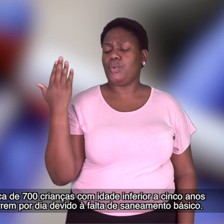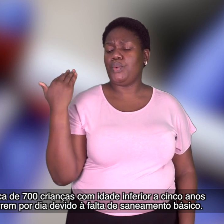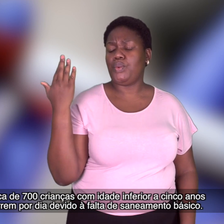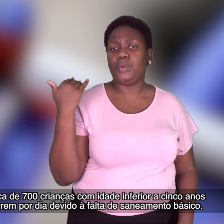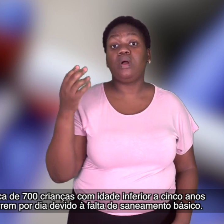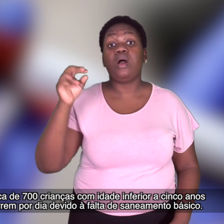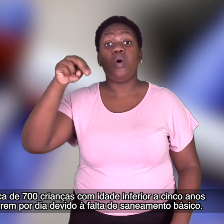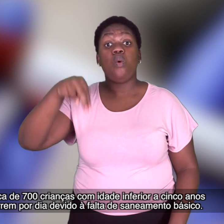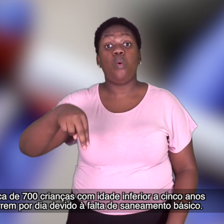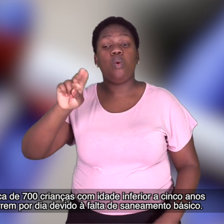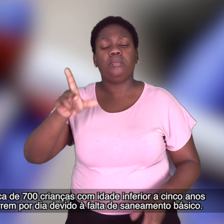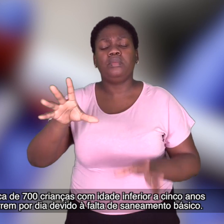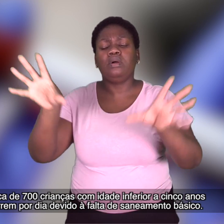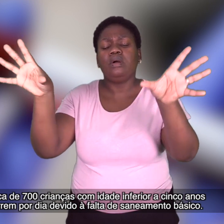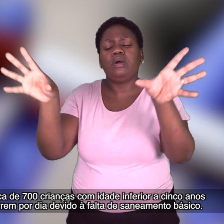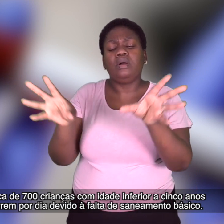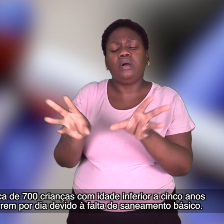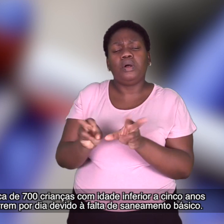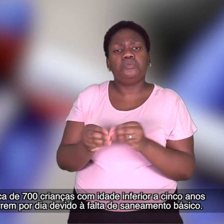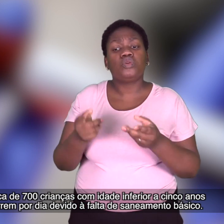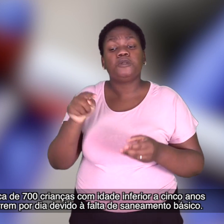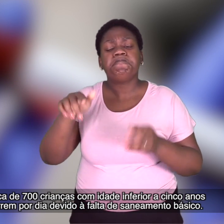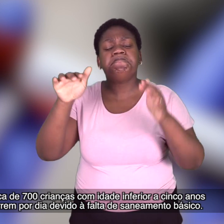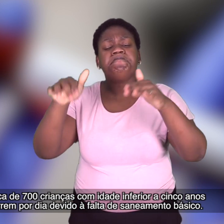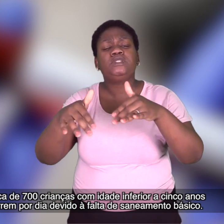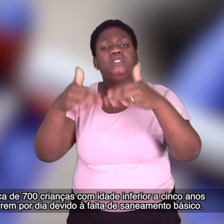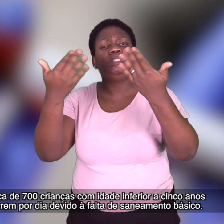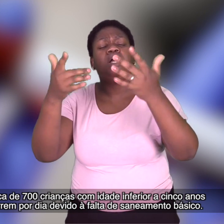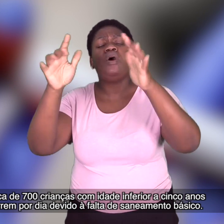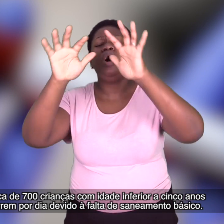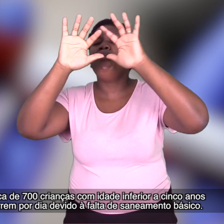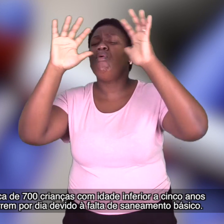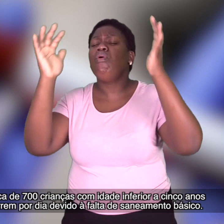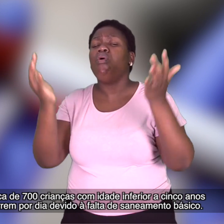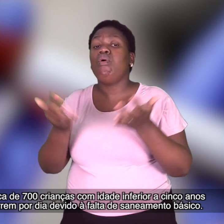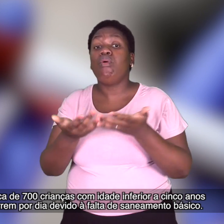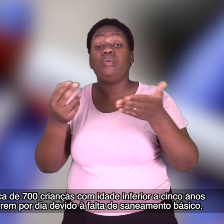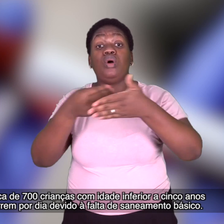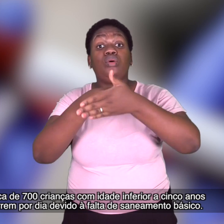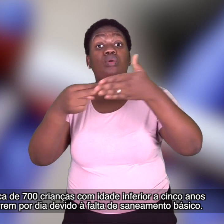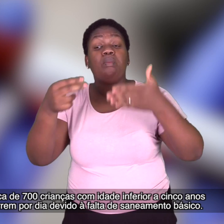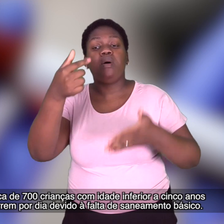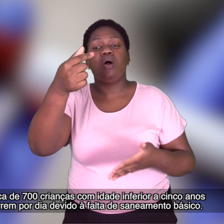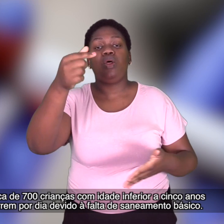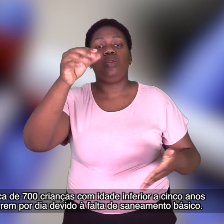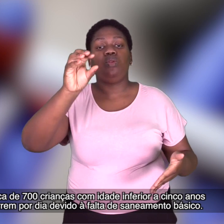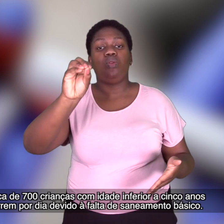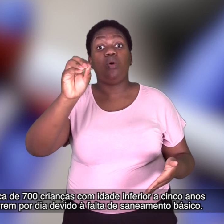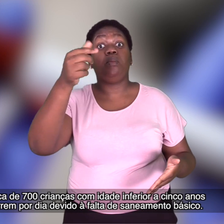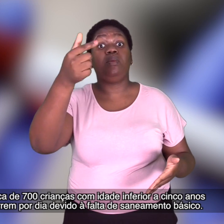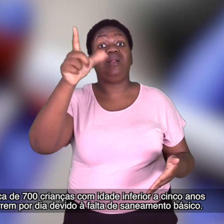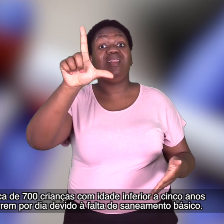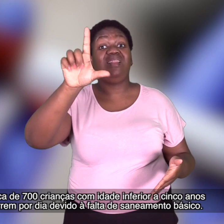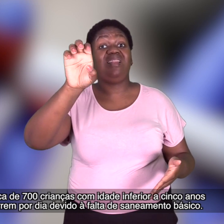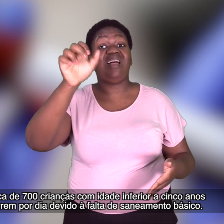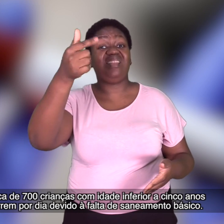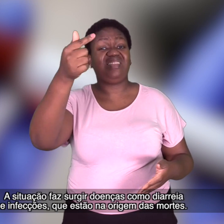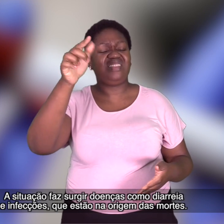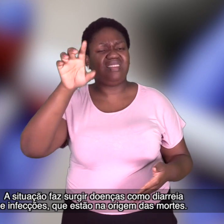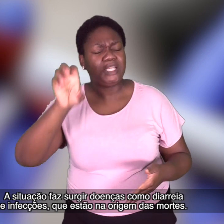Cerca de 700 crianças com idade inferior a 5 anos morrem por dia devido à falta de saneamento básico. A situação